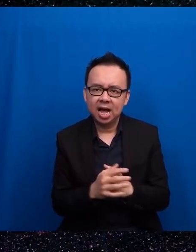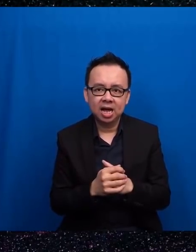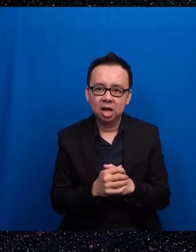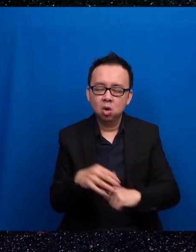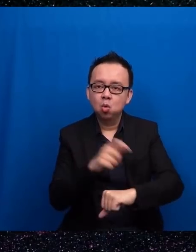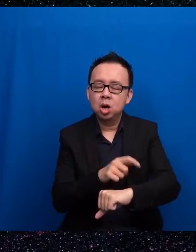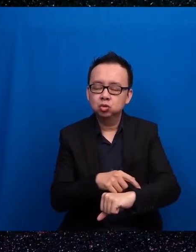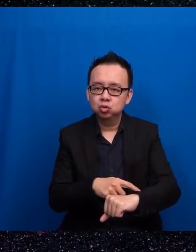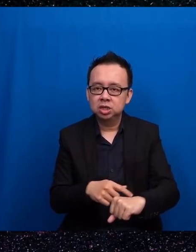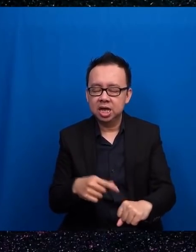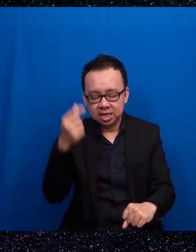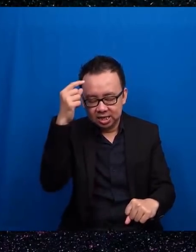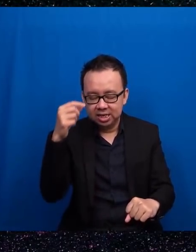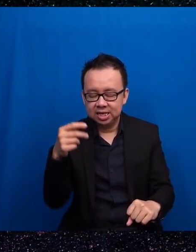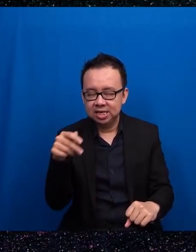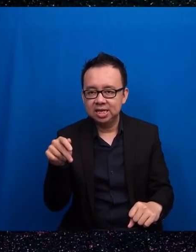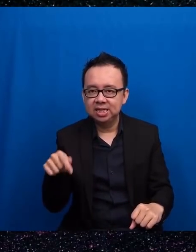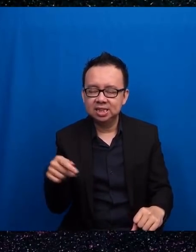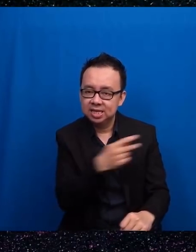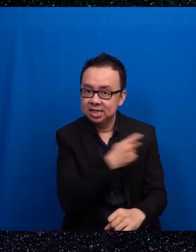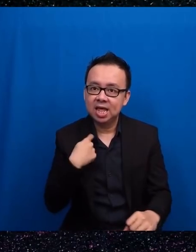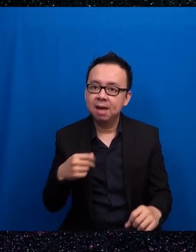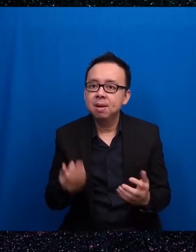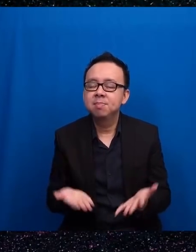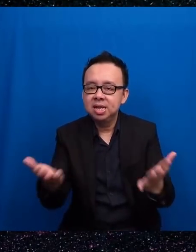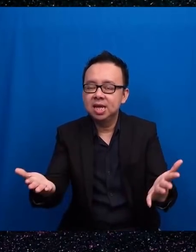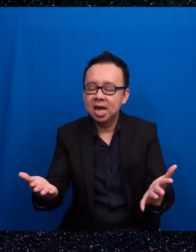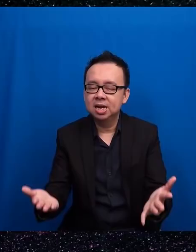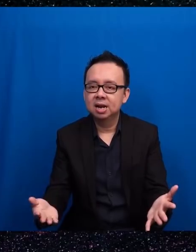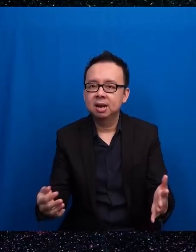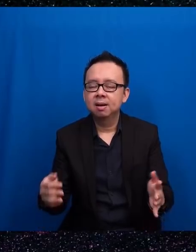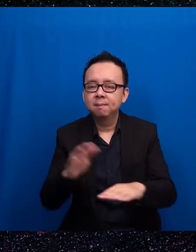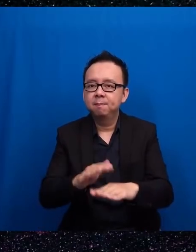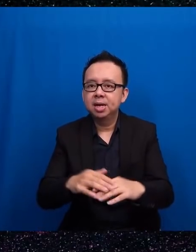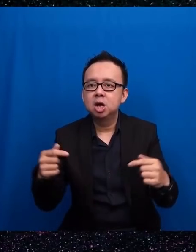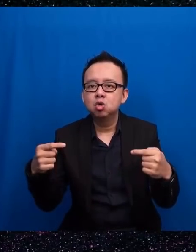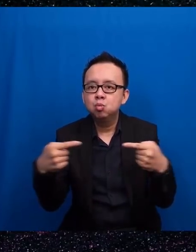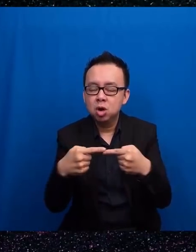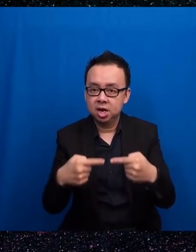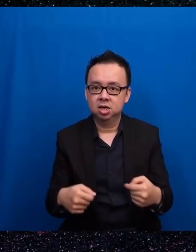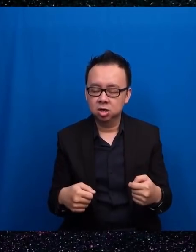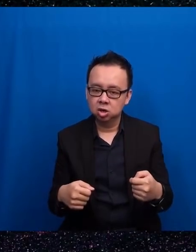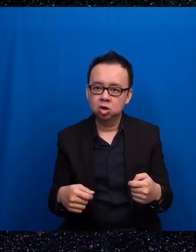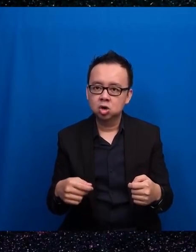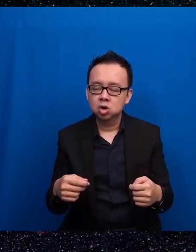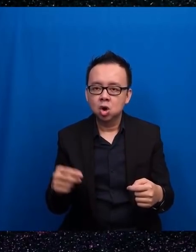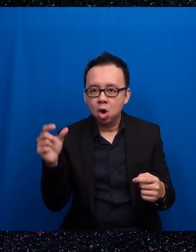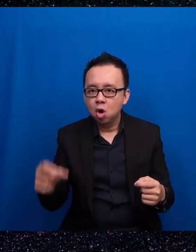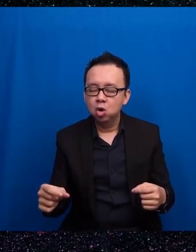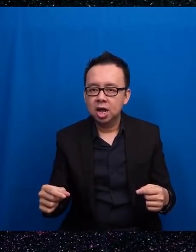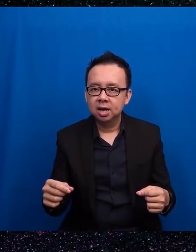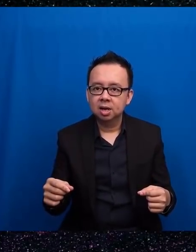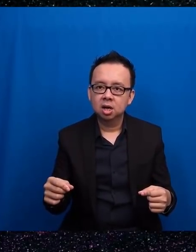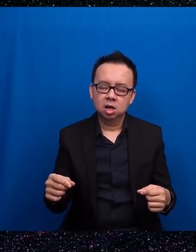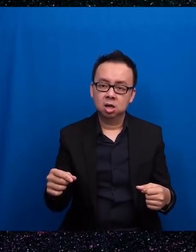sekaranglah waktunya investasi di hubungan, bukan hanya di dalam keluarga. Orang punya uang gak tentu bisa beli sayur. Ada beberapa produk